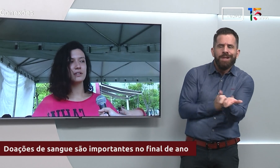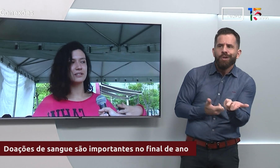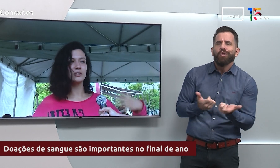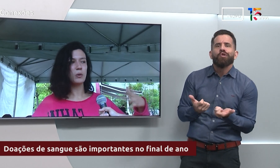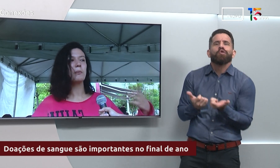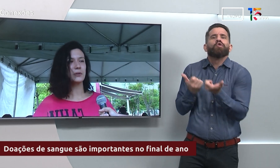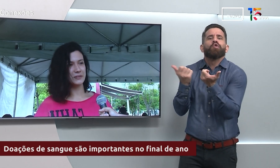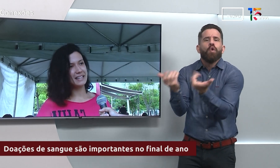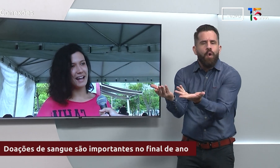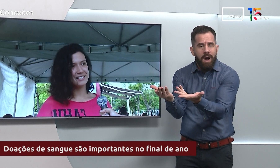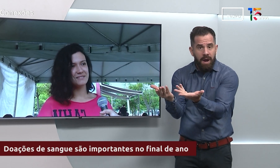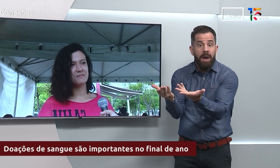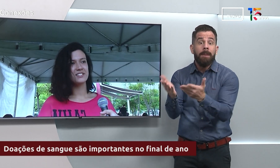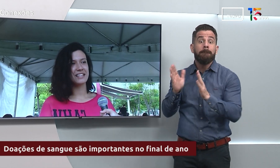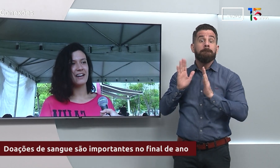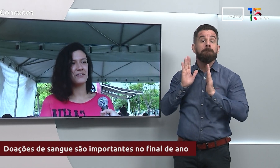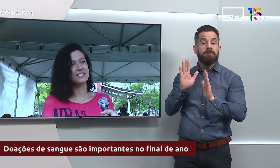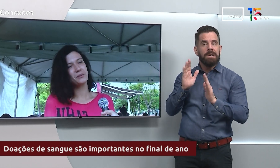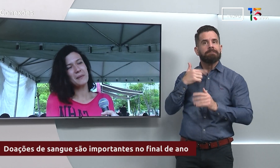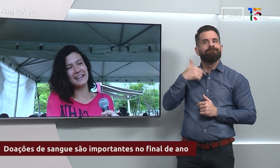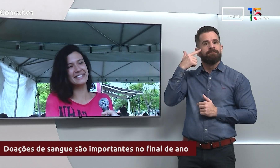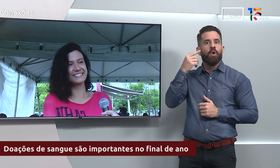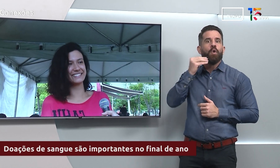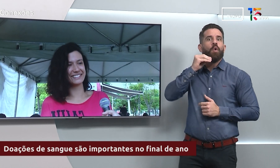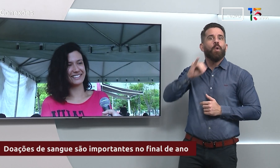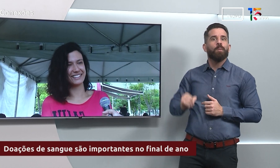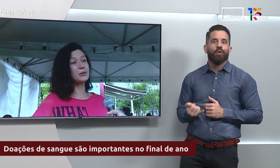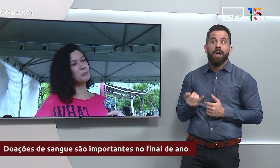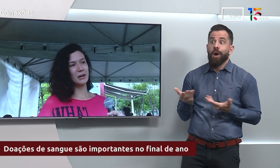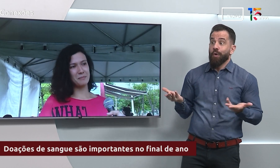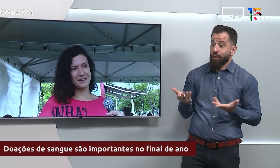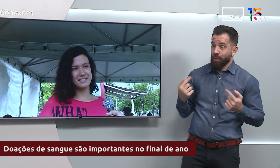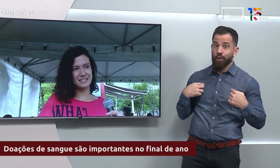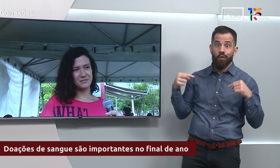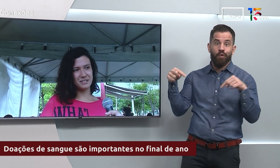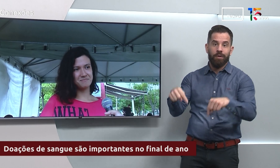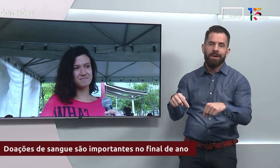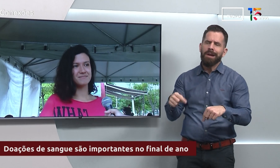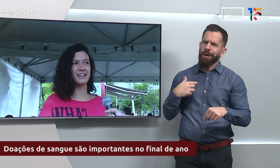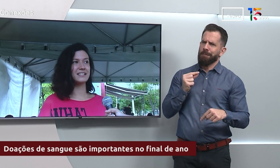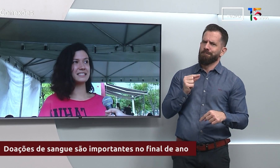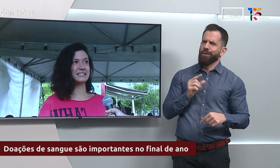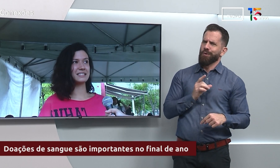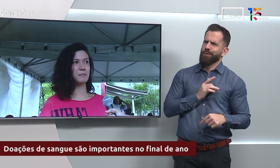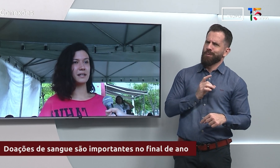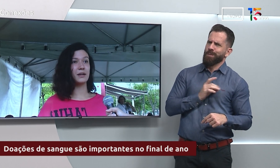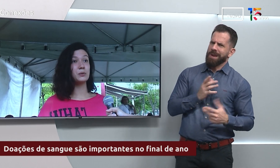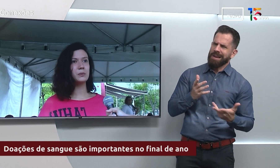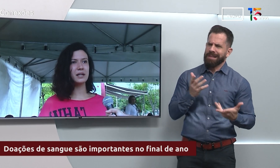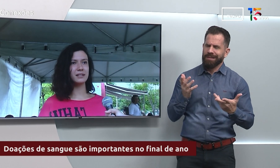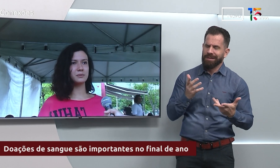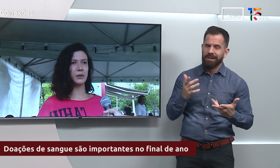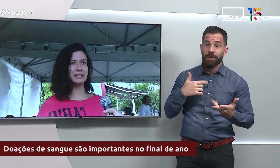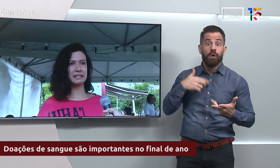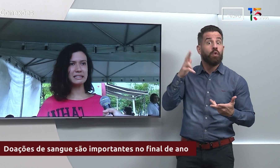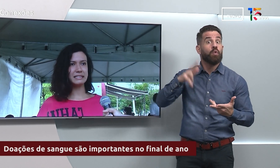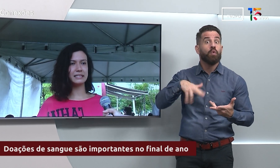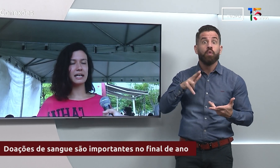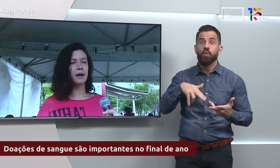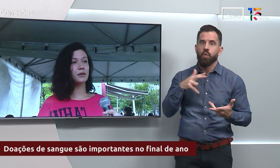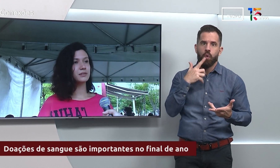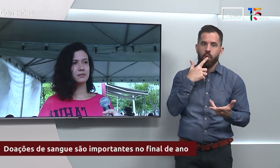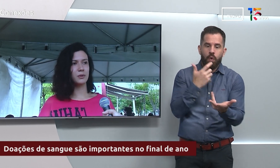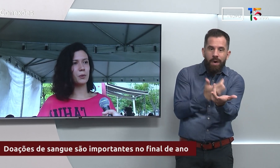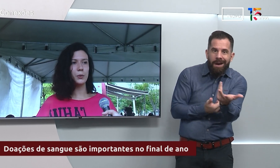Então eu vi isso uma oportunidade de estar fazendo bem. Eu estou um pouco apreensiva, assim, sempre. Eu nunca doei